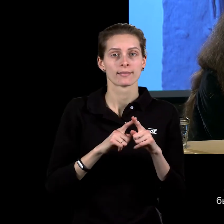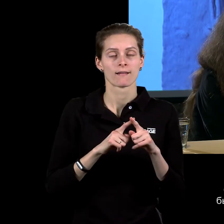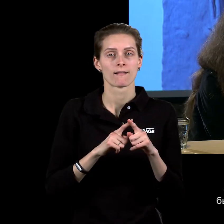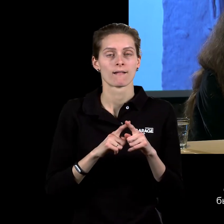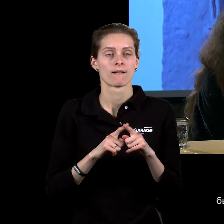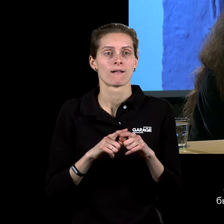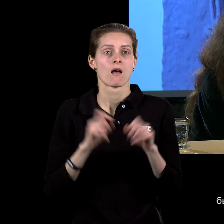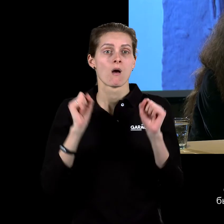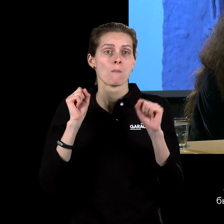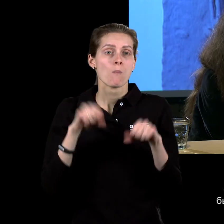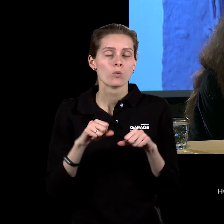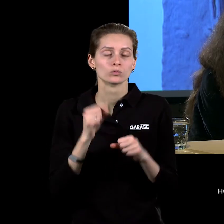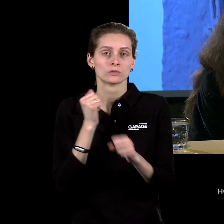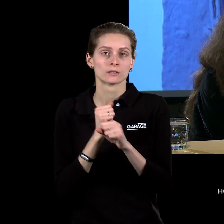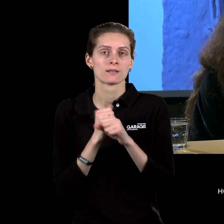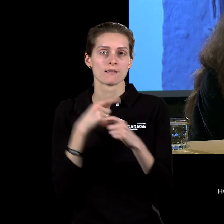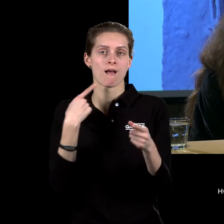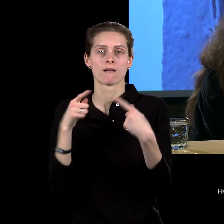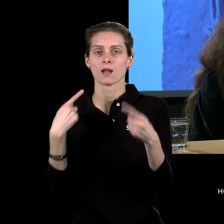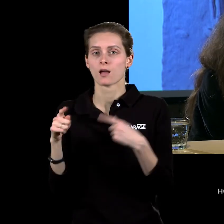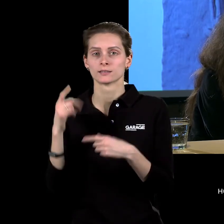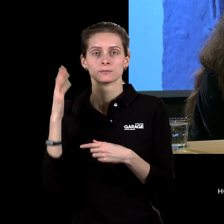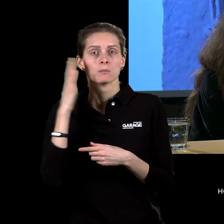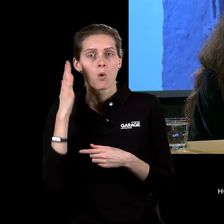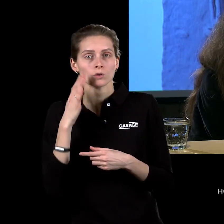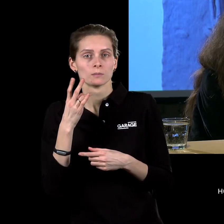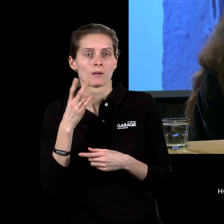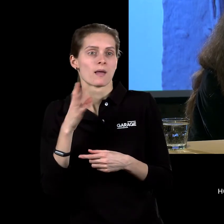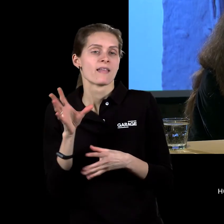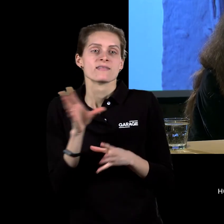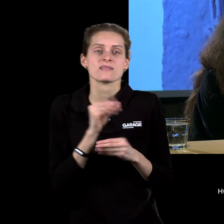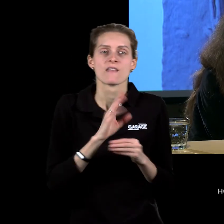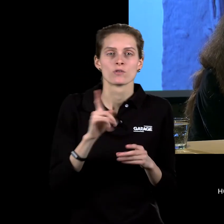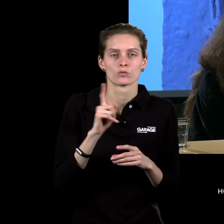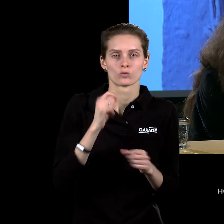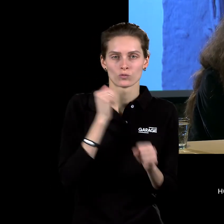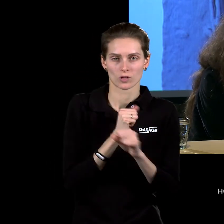воплощена множеством разных способов. Не все воплощения являются произведениями, и